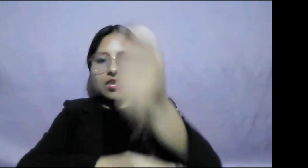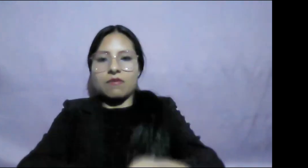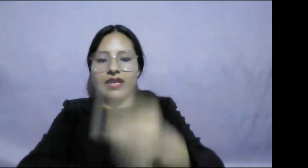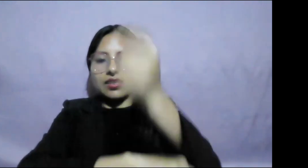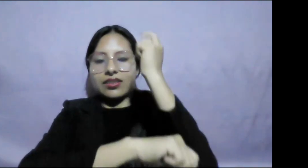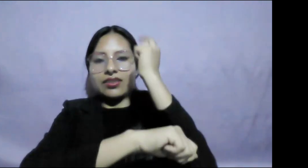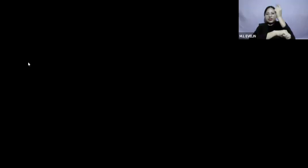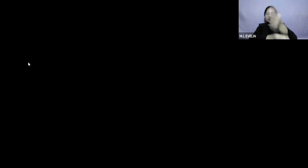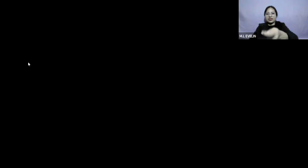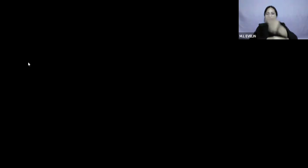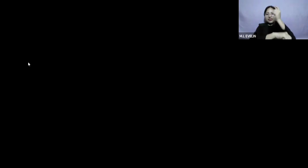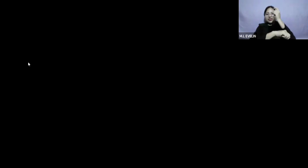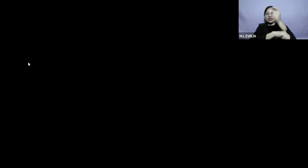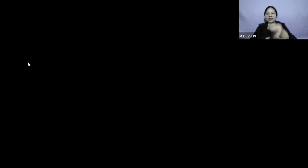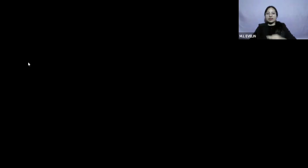talar